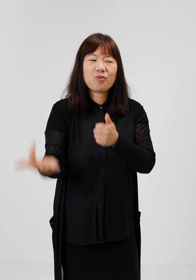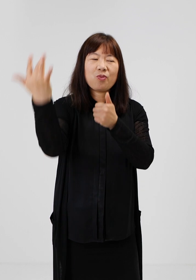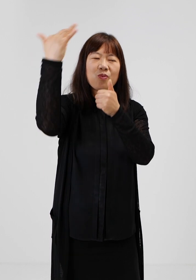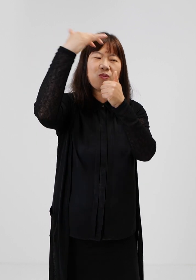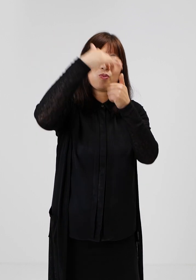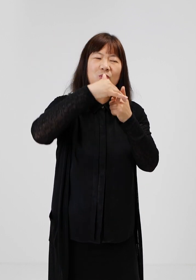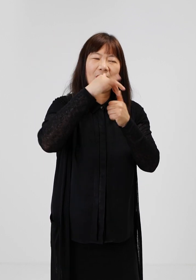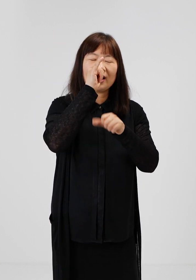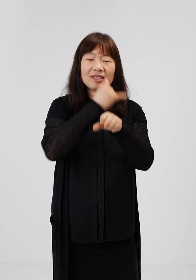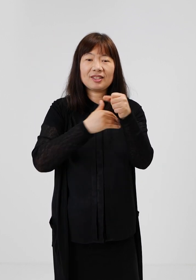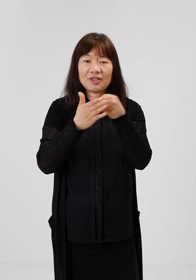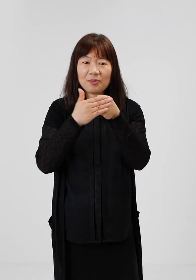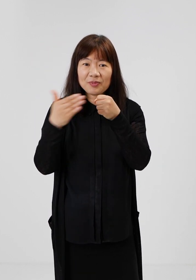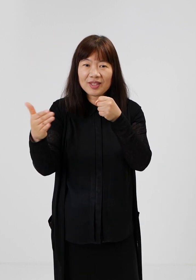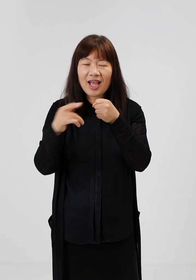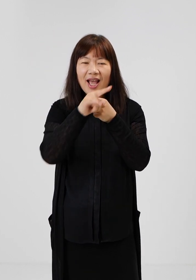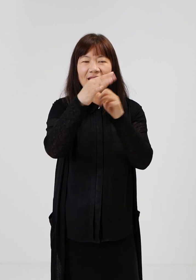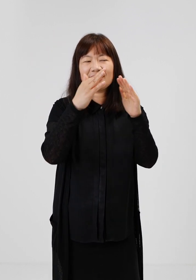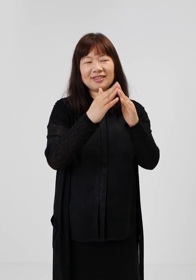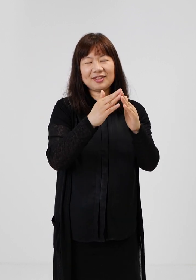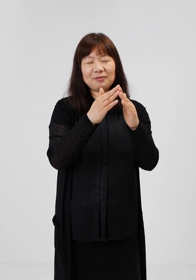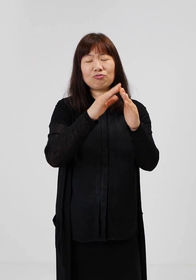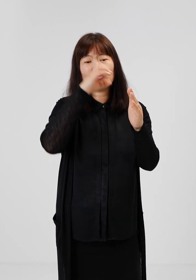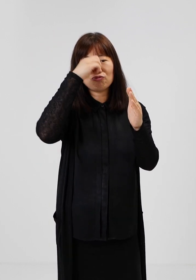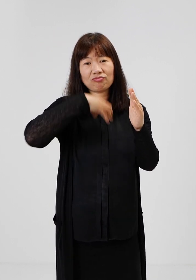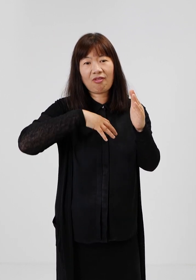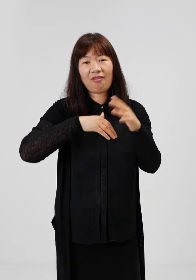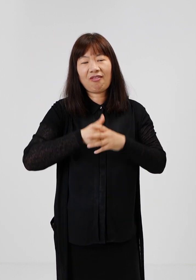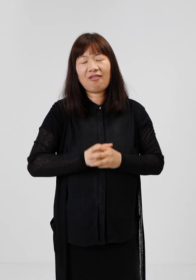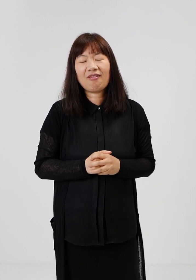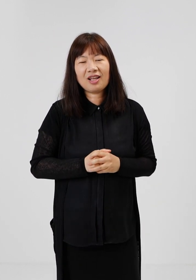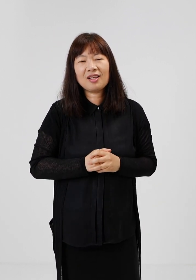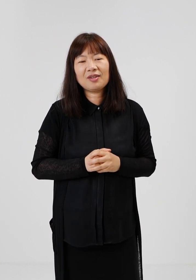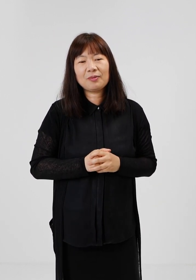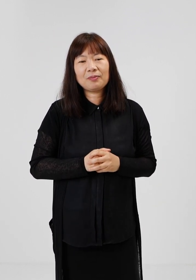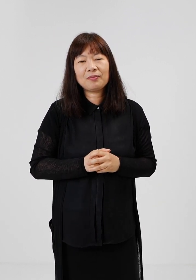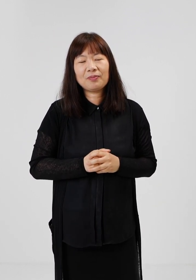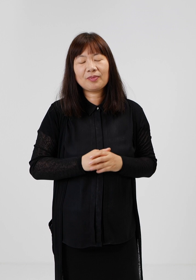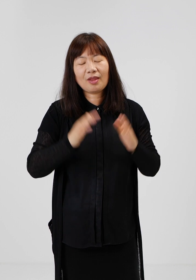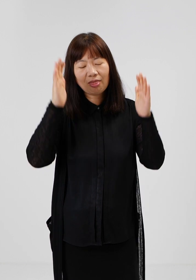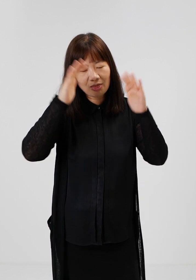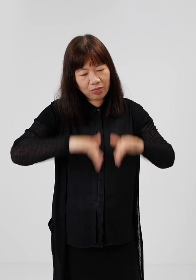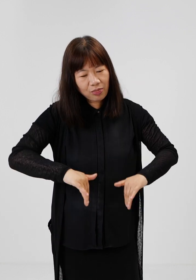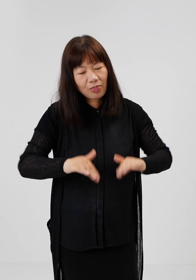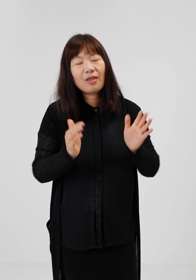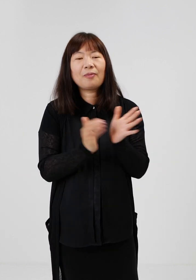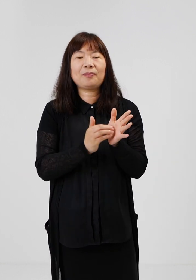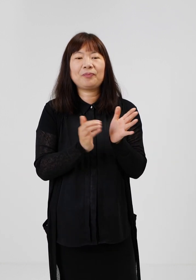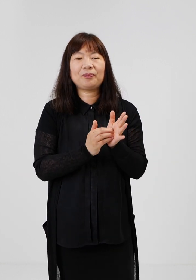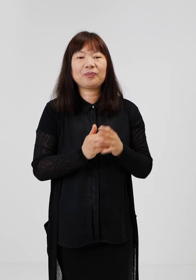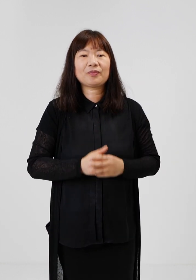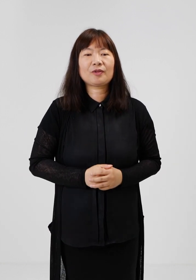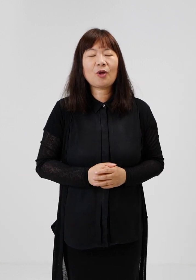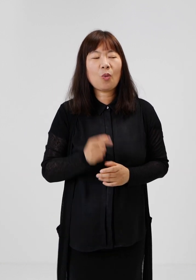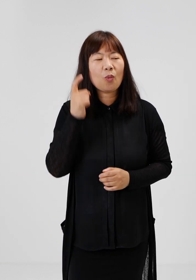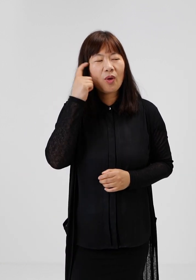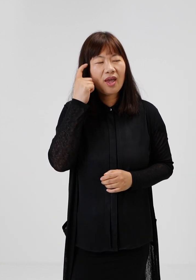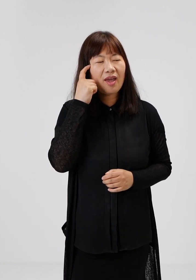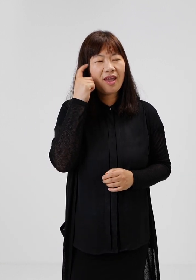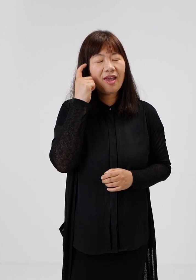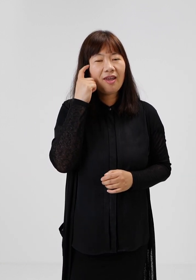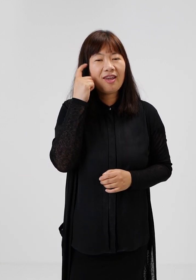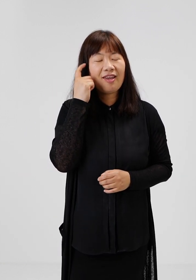덮치니까 한 집이 그냥 맥없이 무너져요. 왜 이러지 이